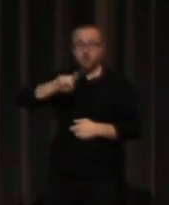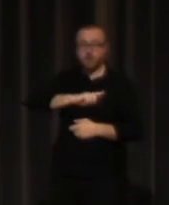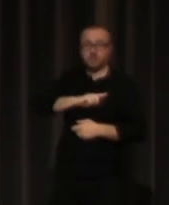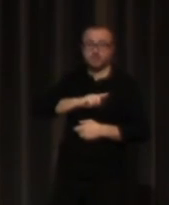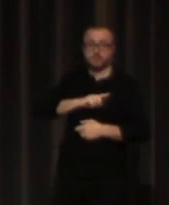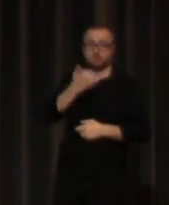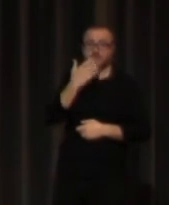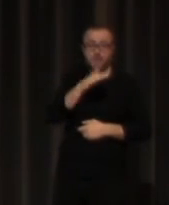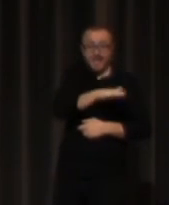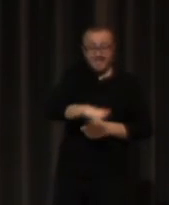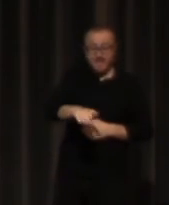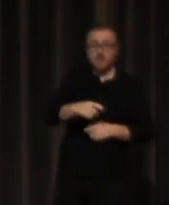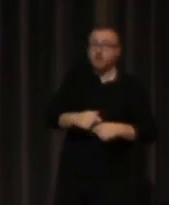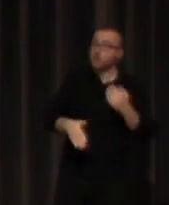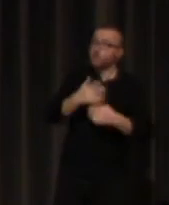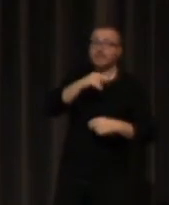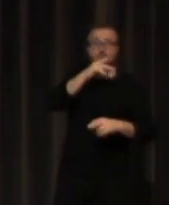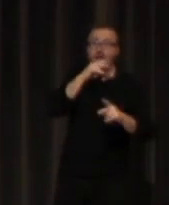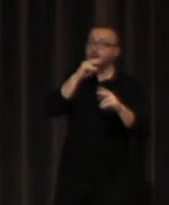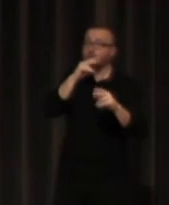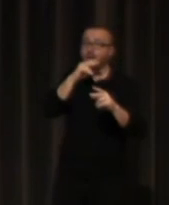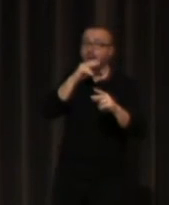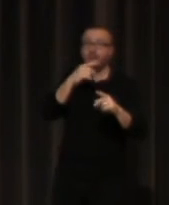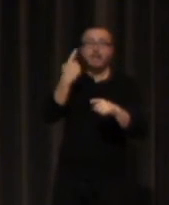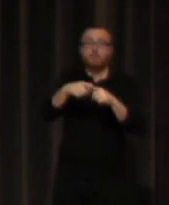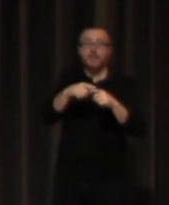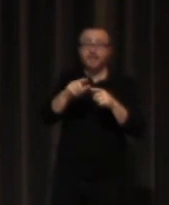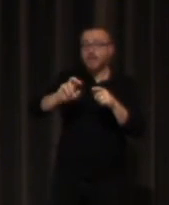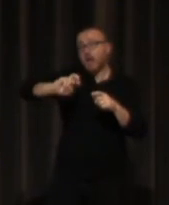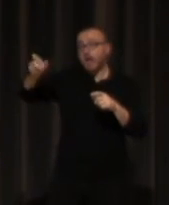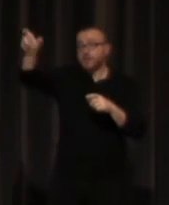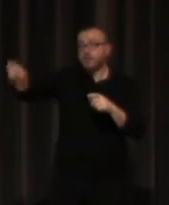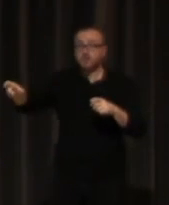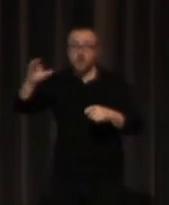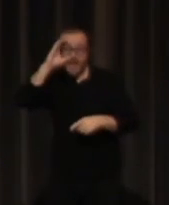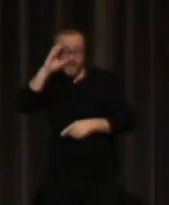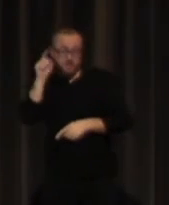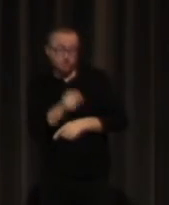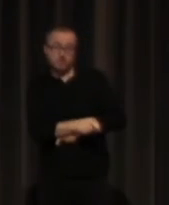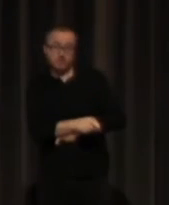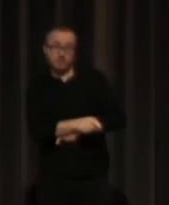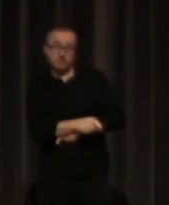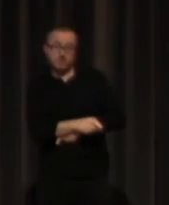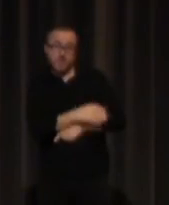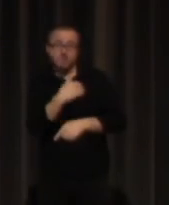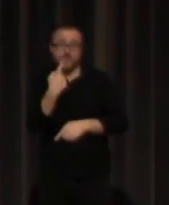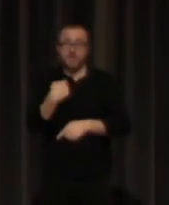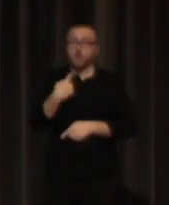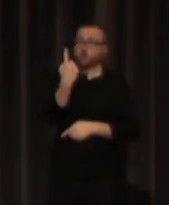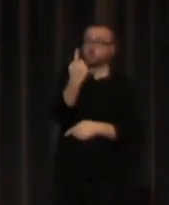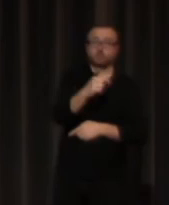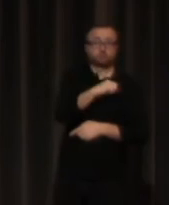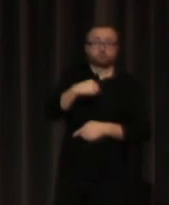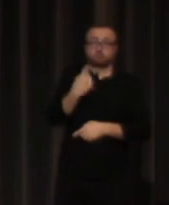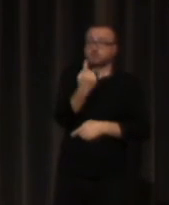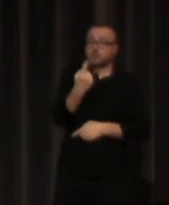ja necessita algú. La llengua sempre va dirigida a algú. no pot existir en el buit. Una llengua